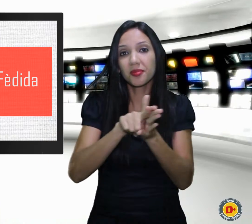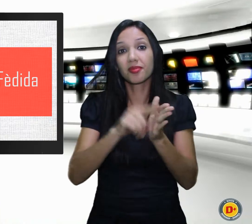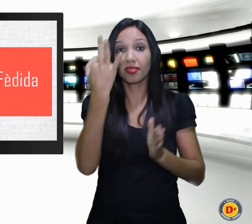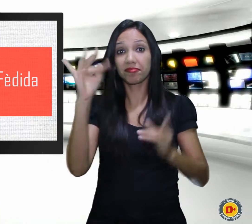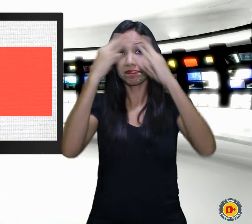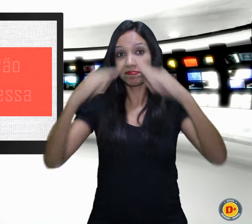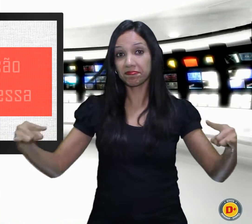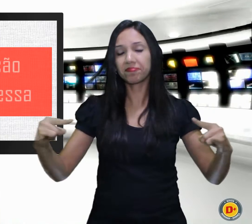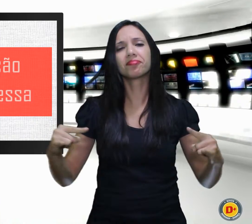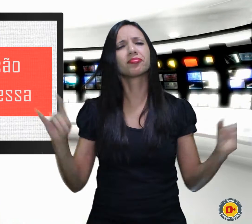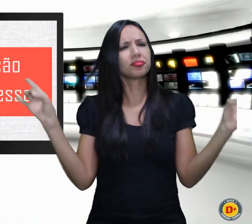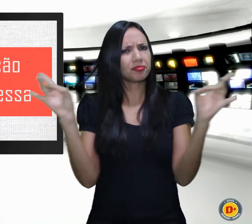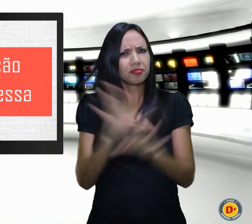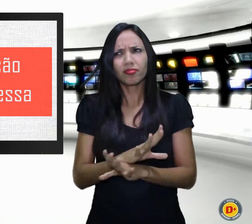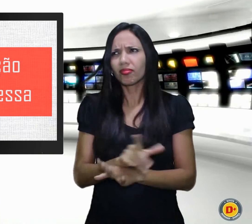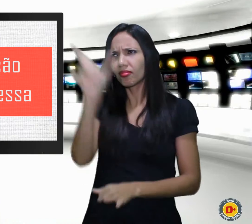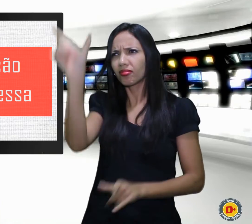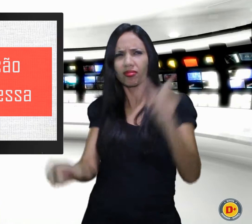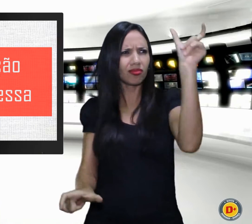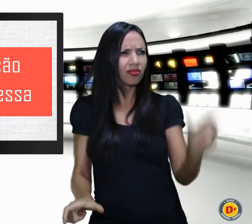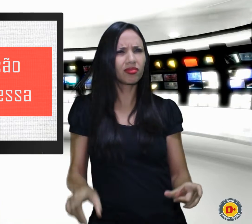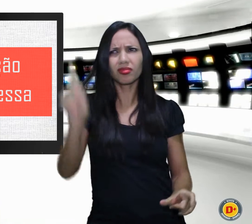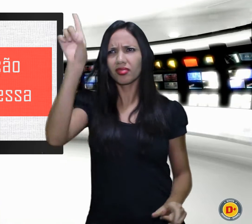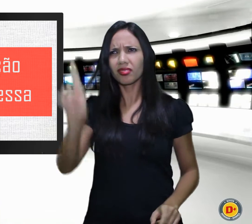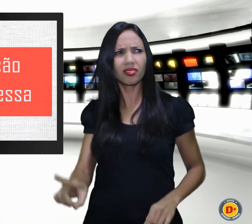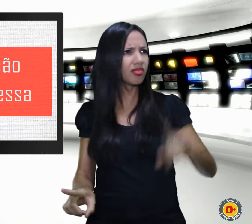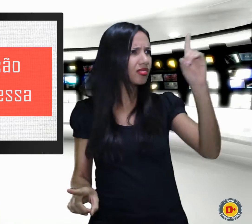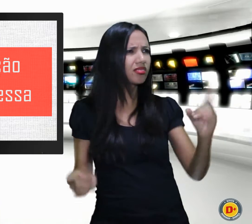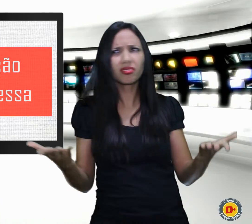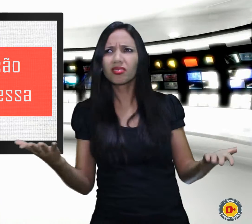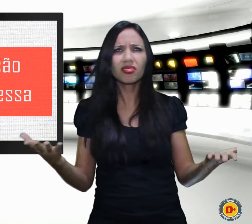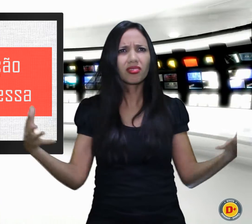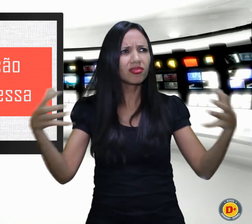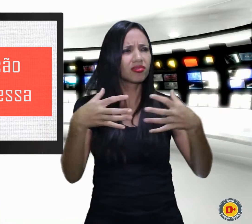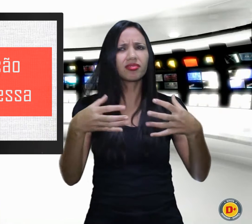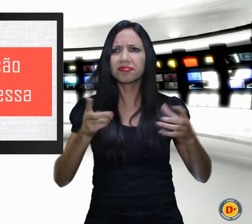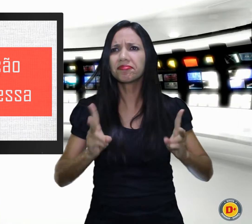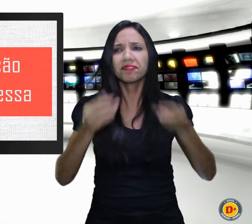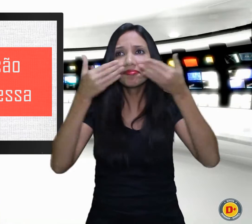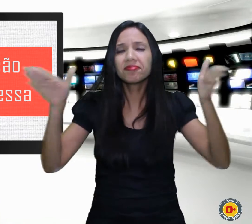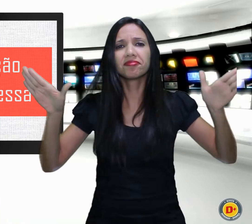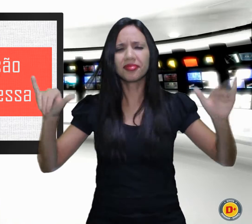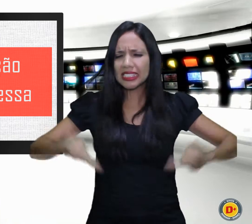da deficiência do outro não resolve a questão relacional, visto continuamos sofrendo ansiedade na